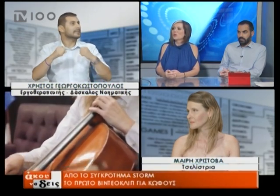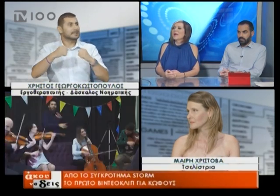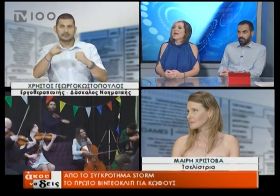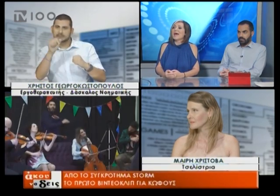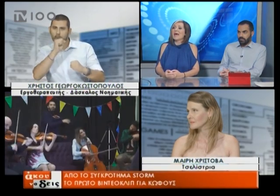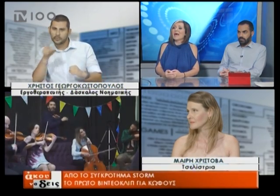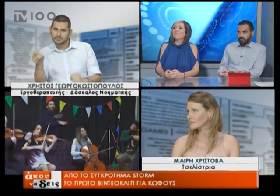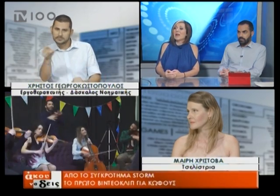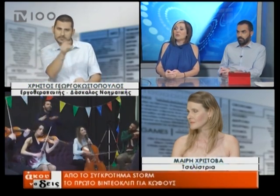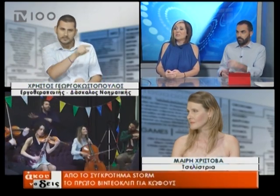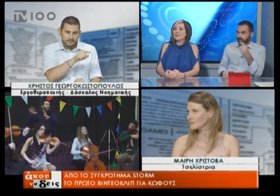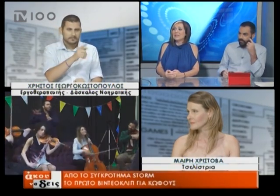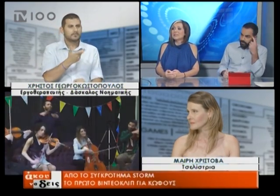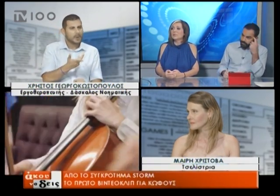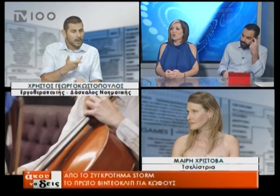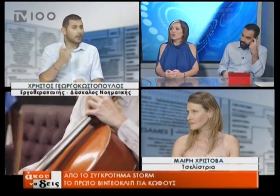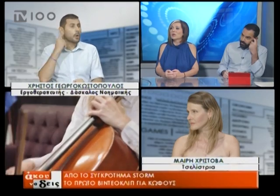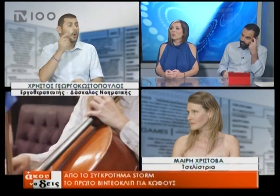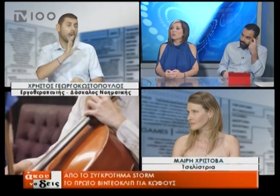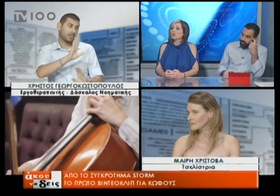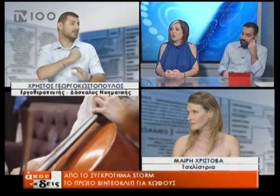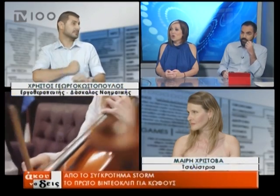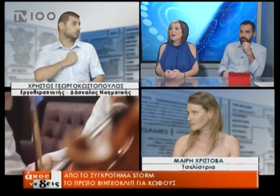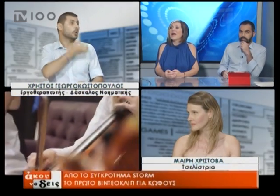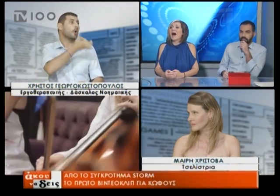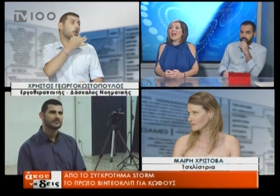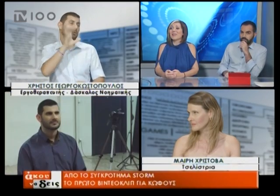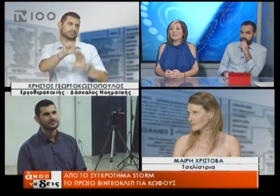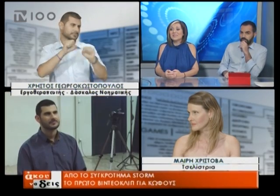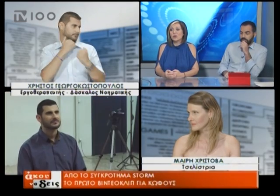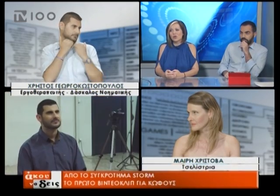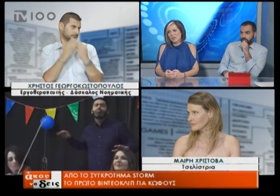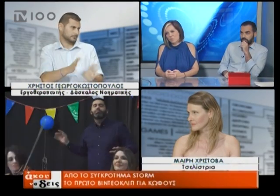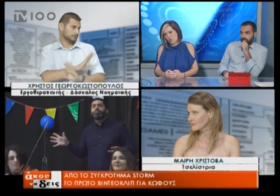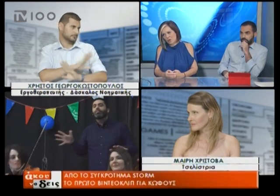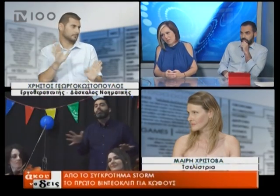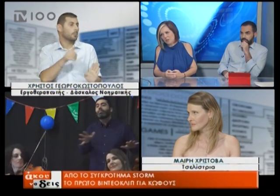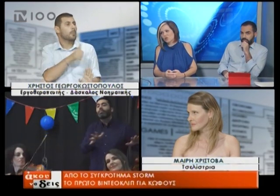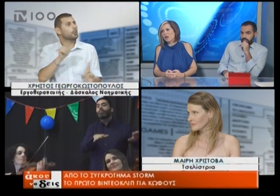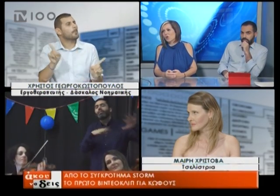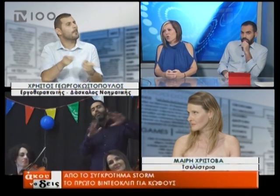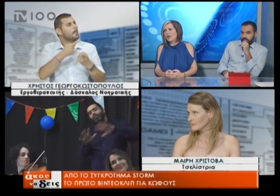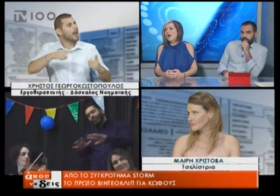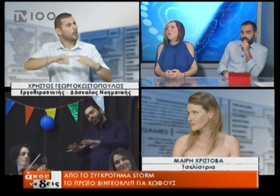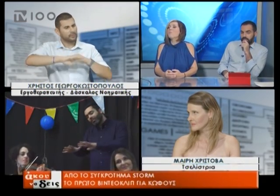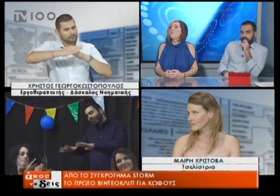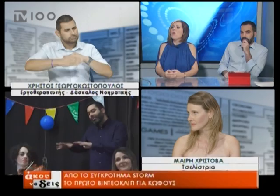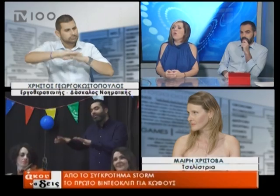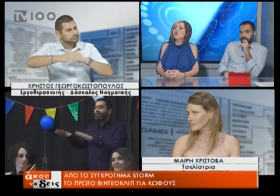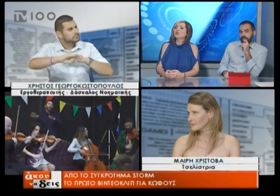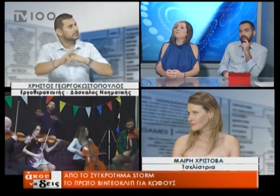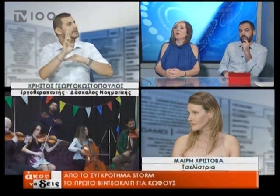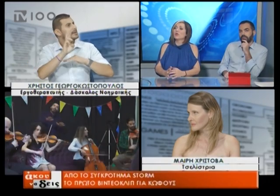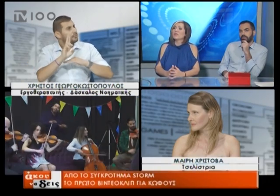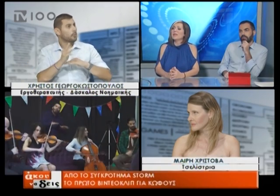μου. Βλέπω τις κινήσεις λοιπόν των τραγουδιστών, αλλά δυστυχώς δεν μπορώ να πιάσω τα λόγια.